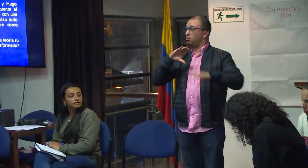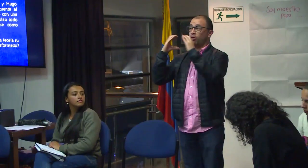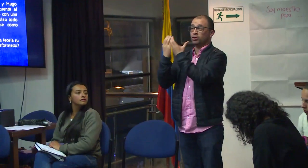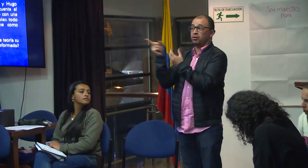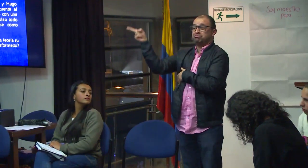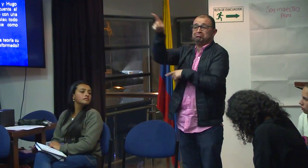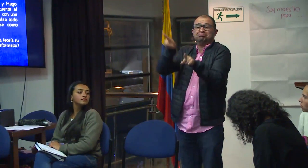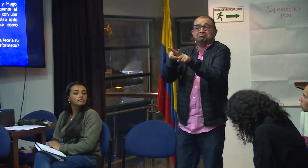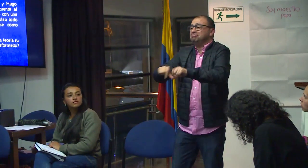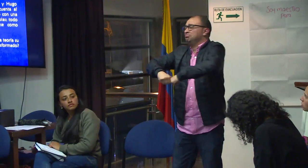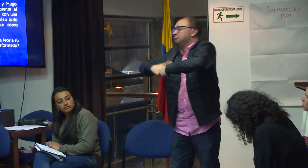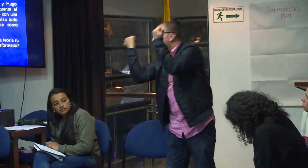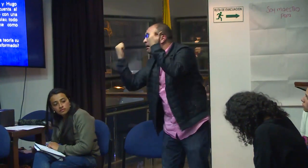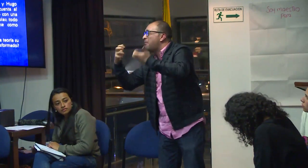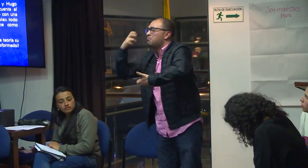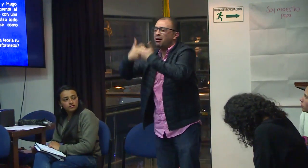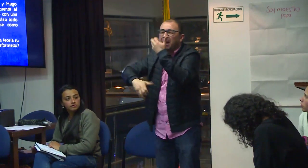¿Será?